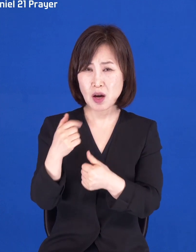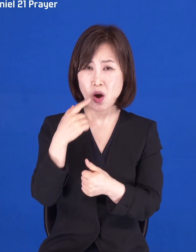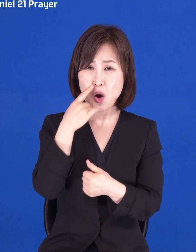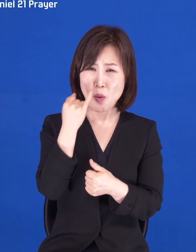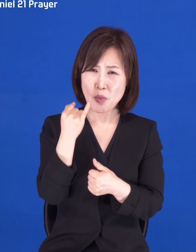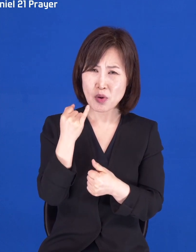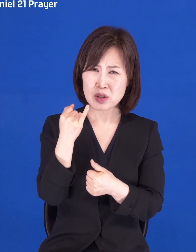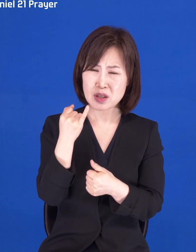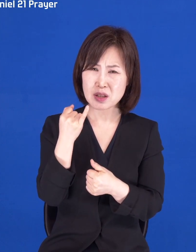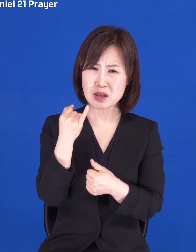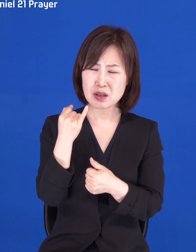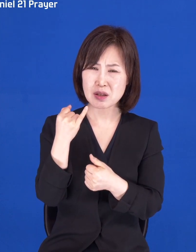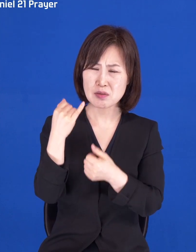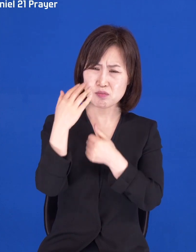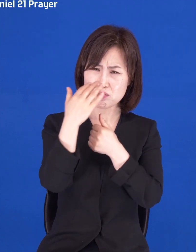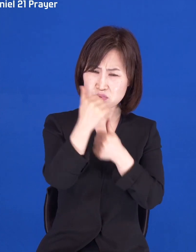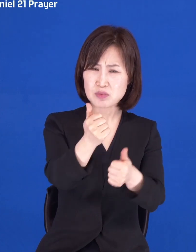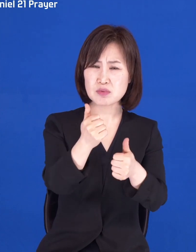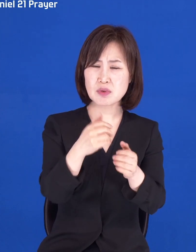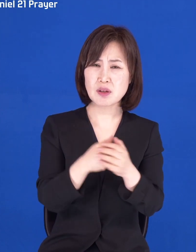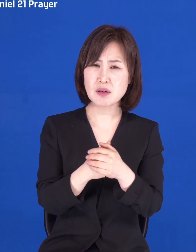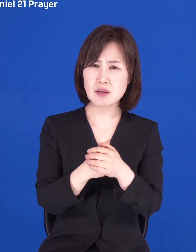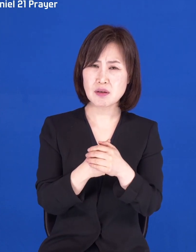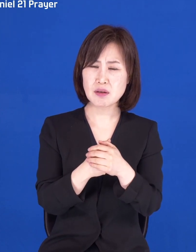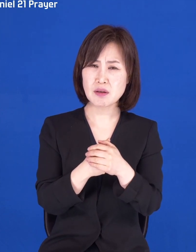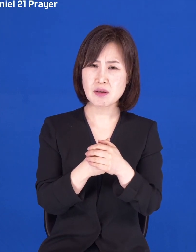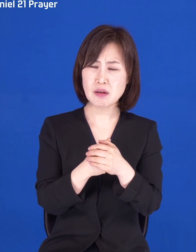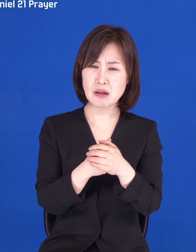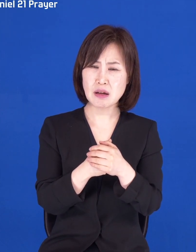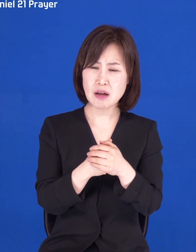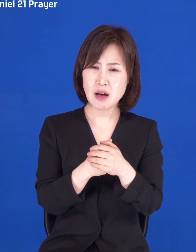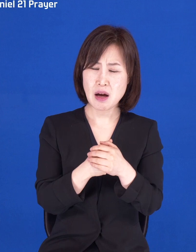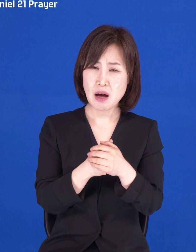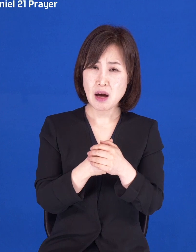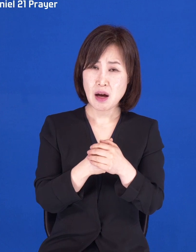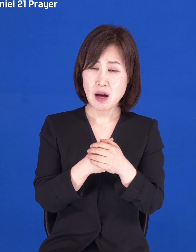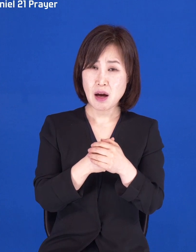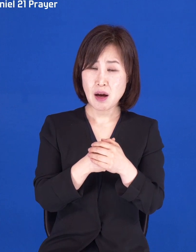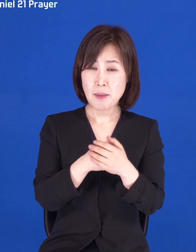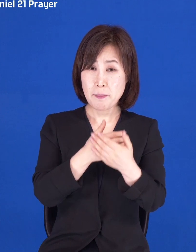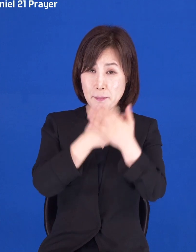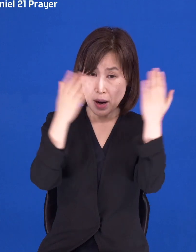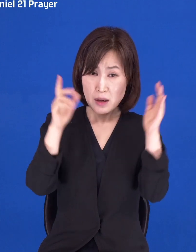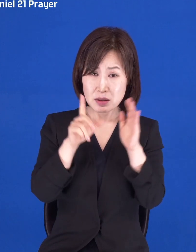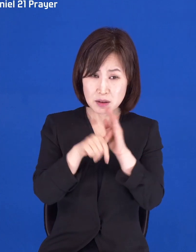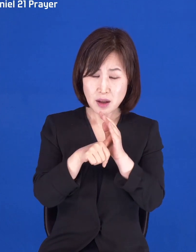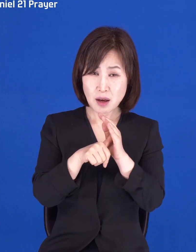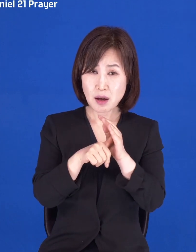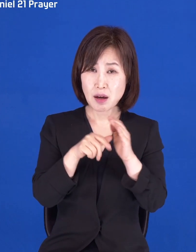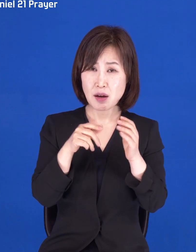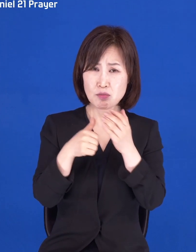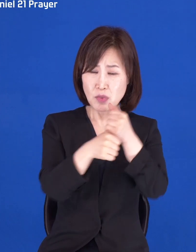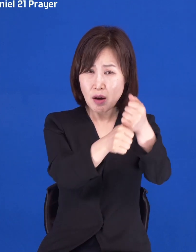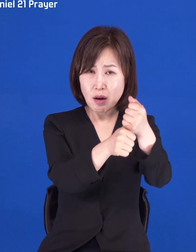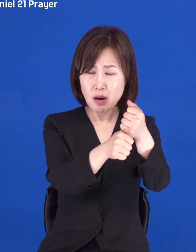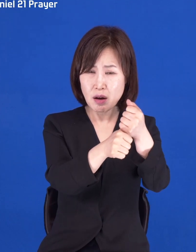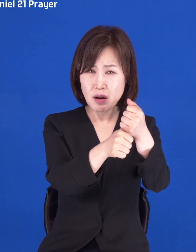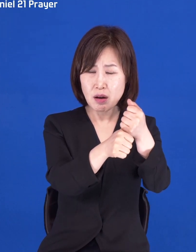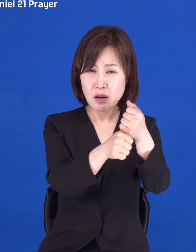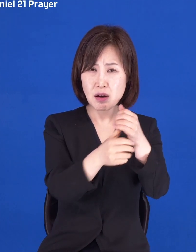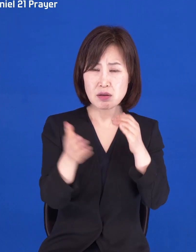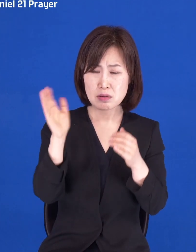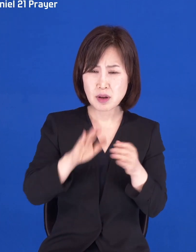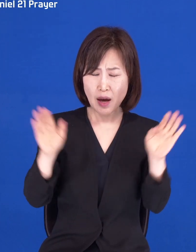시작하여서 보위부에 가는데, 날이 밝기 전에 올라간 어머니가 깜깜한 밤이